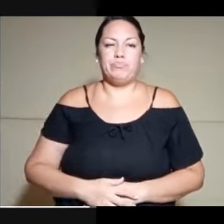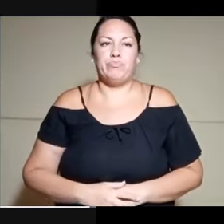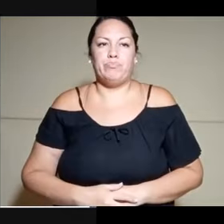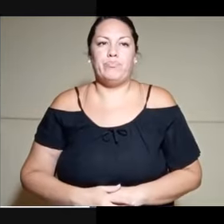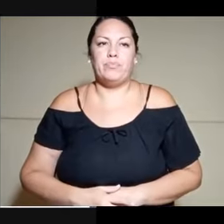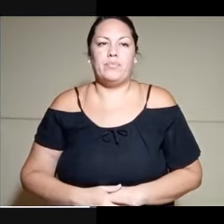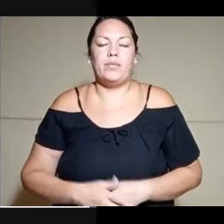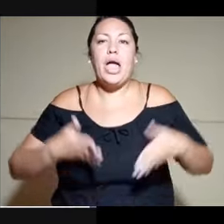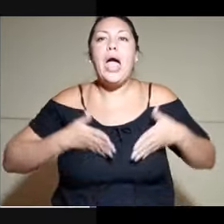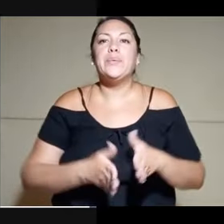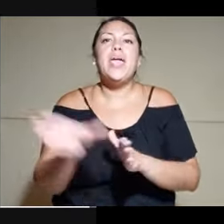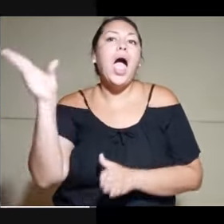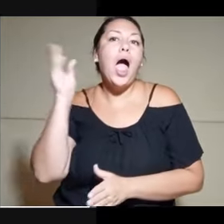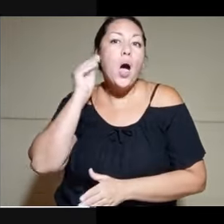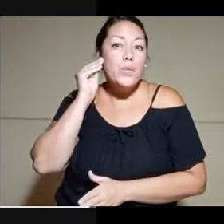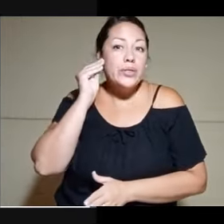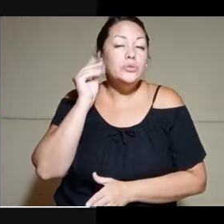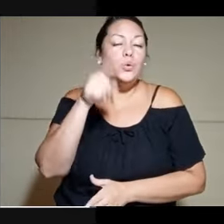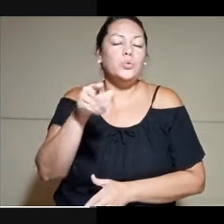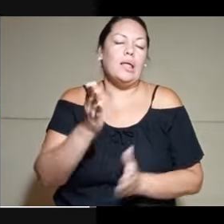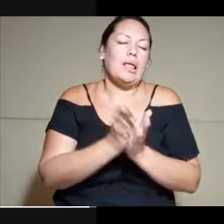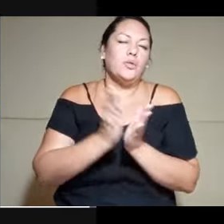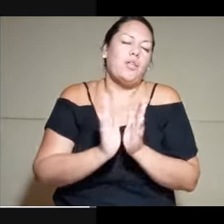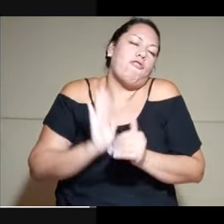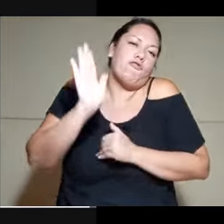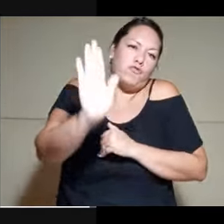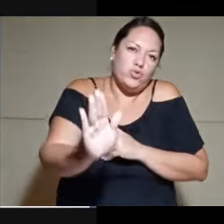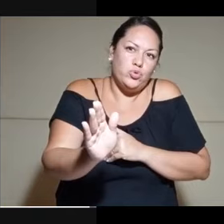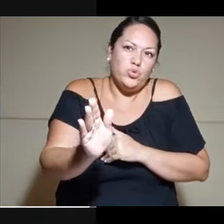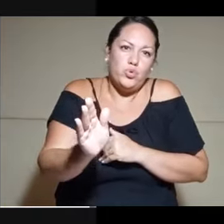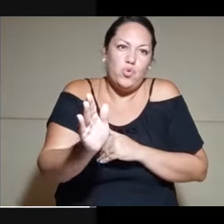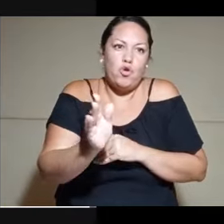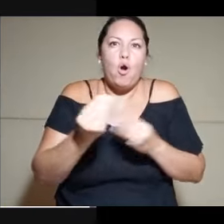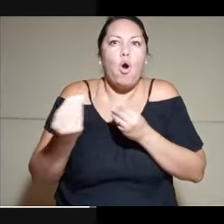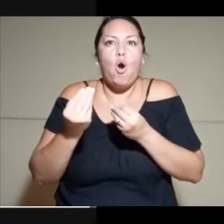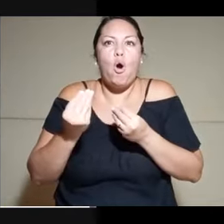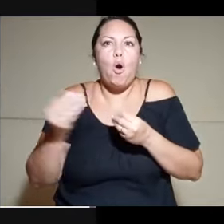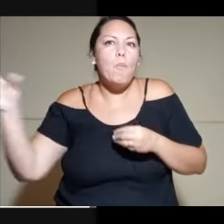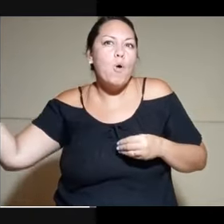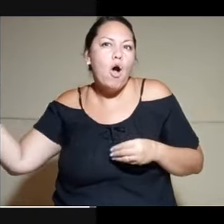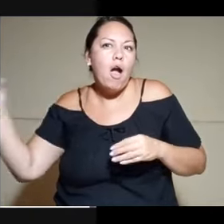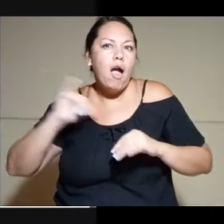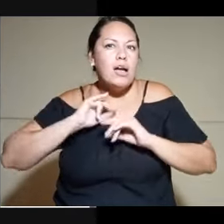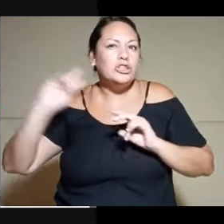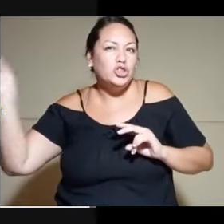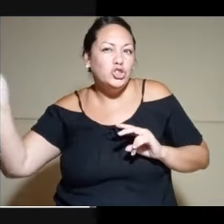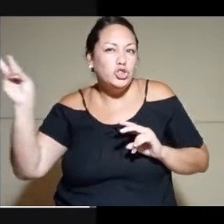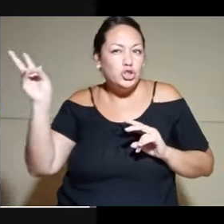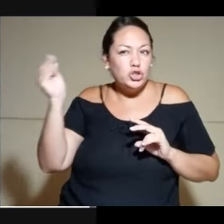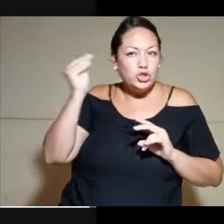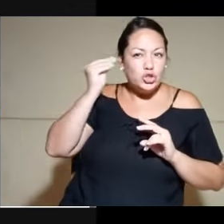son los núcleos que están asociados a la vía auditiva. En la vía de la audición, cuando ustedes estudien la